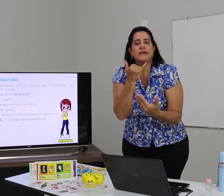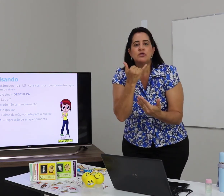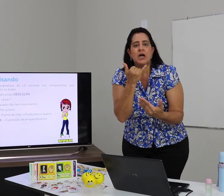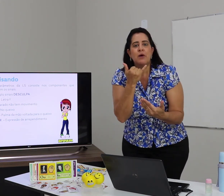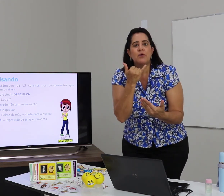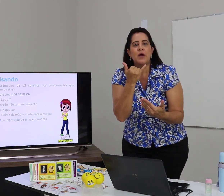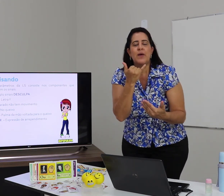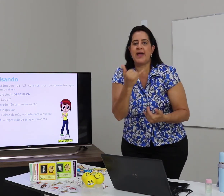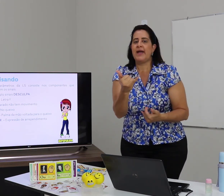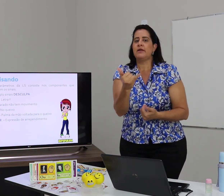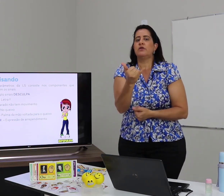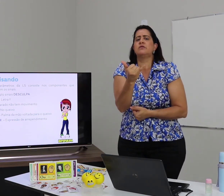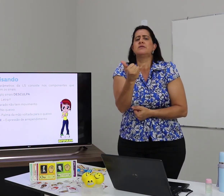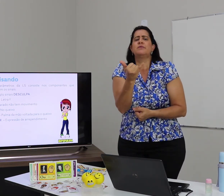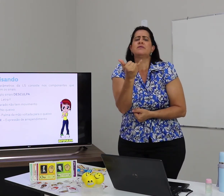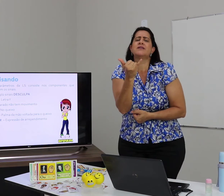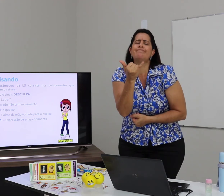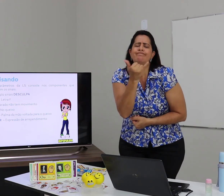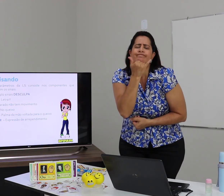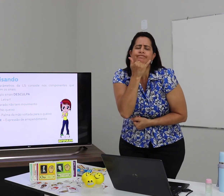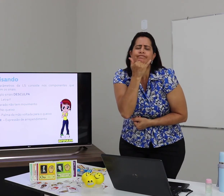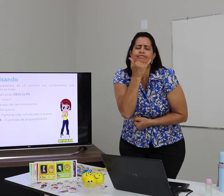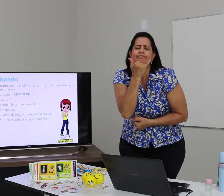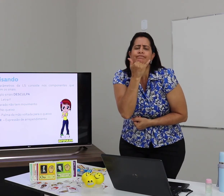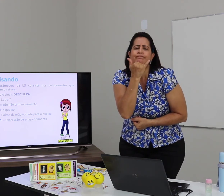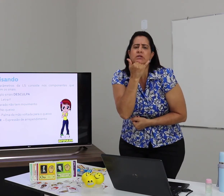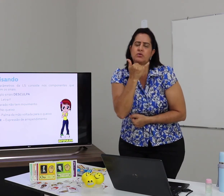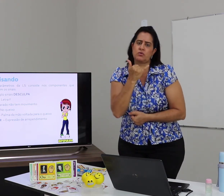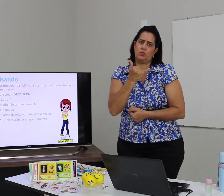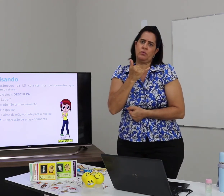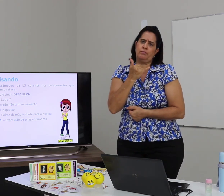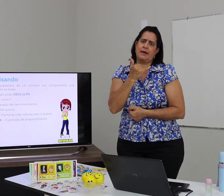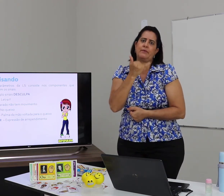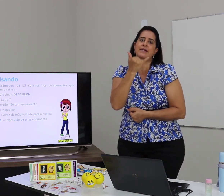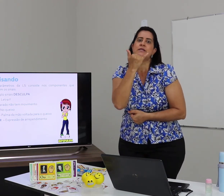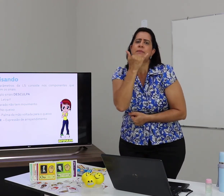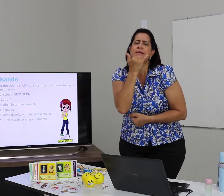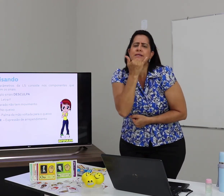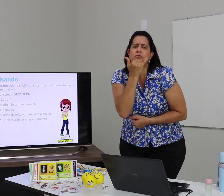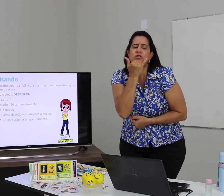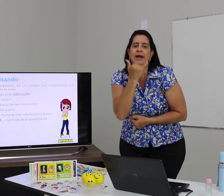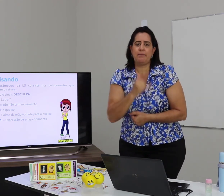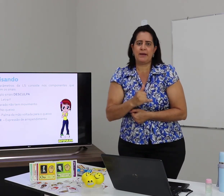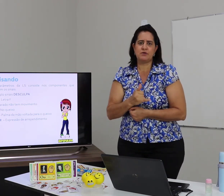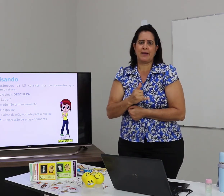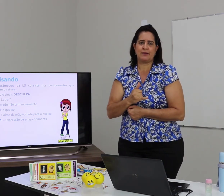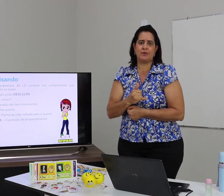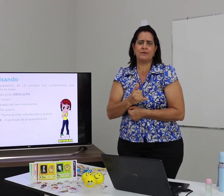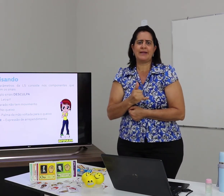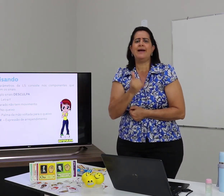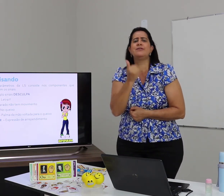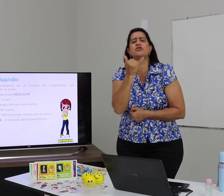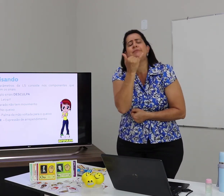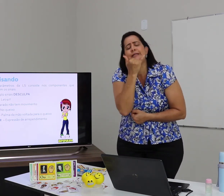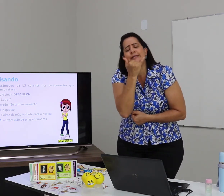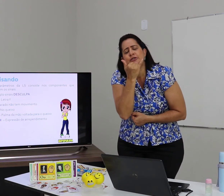de algo que eu errei. Então eu vou dizer para você, me desculpa, com essa expressão de arrependimento, tá? De triste,